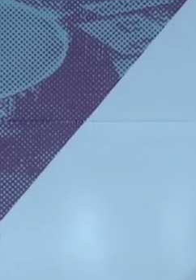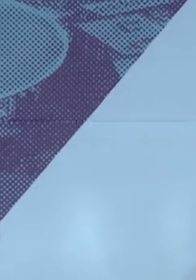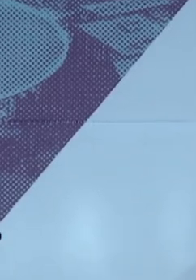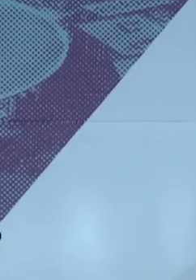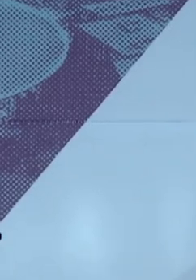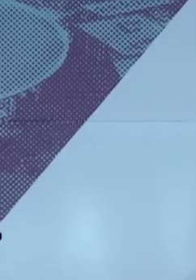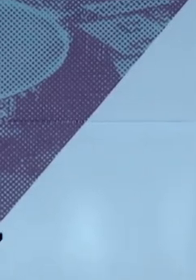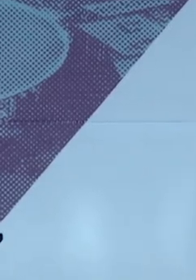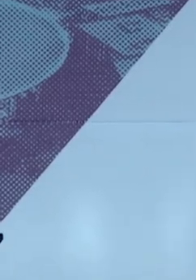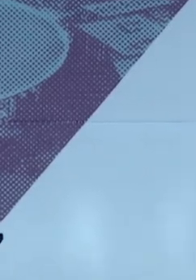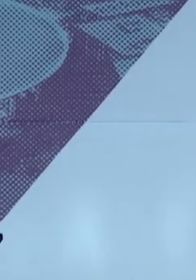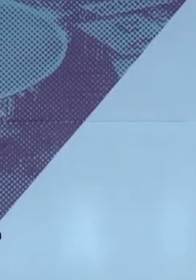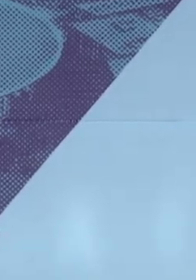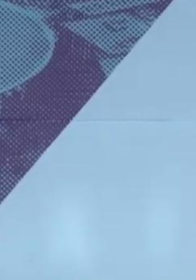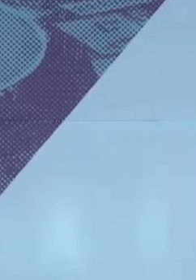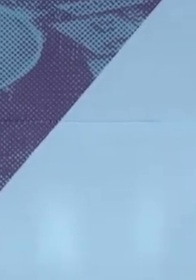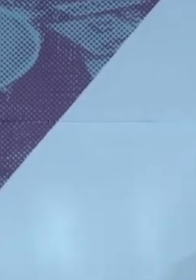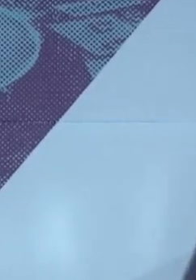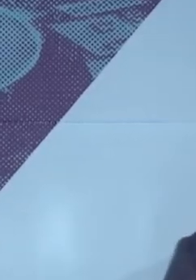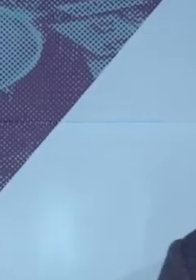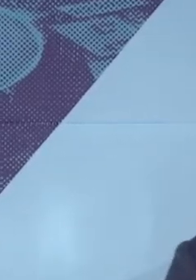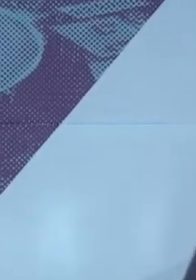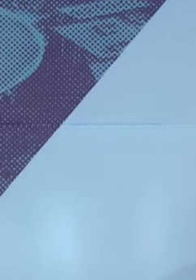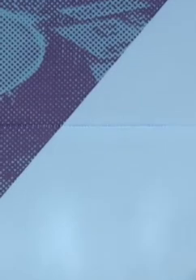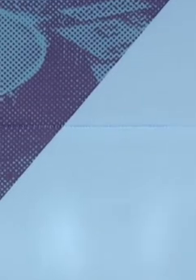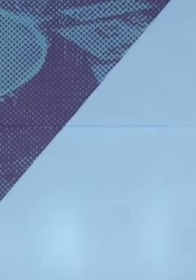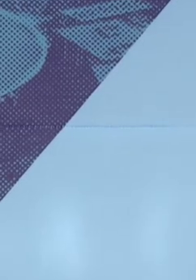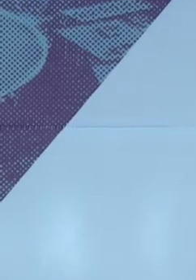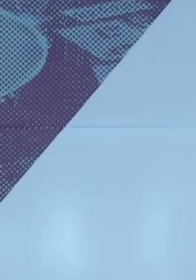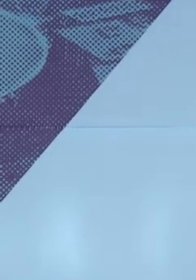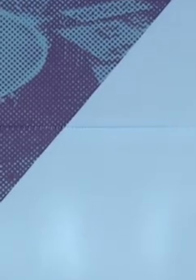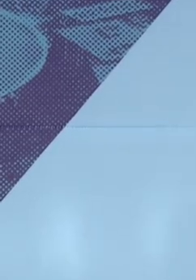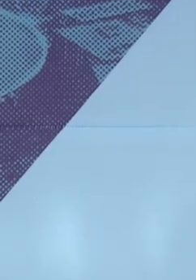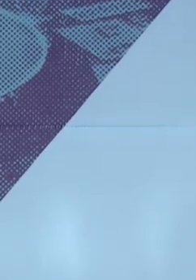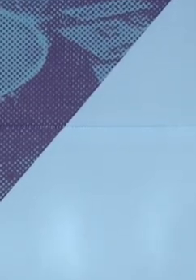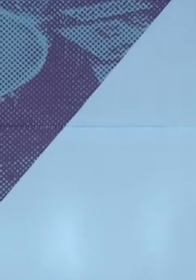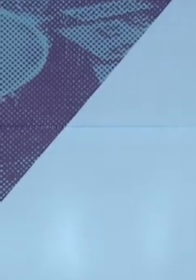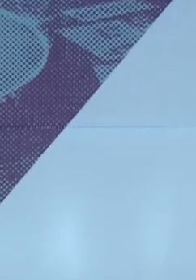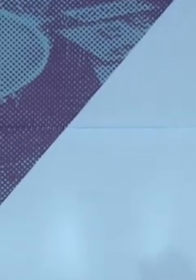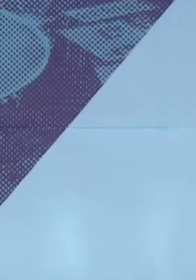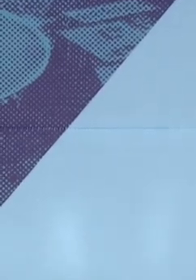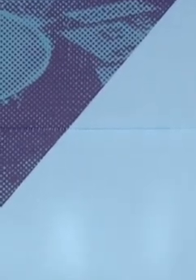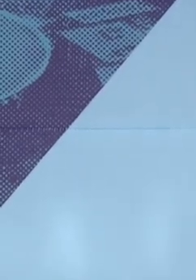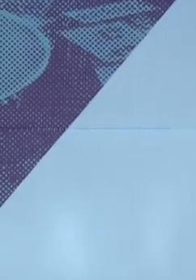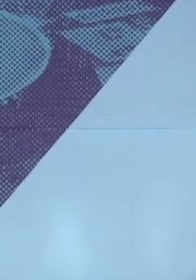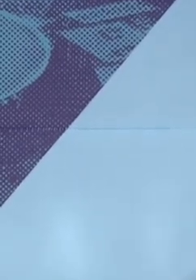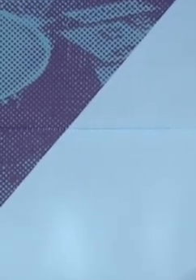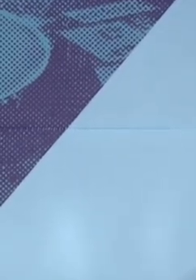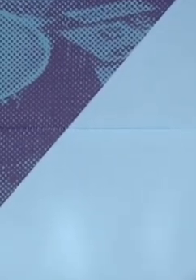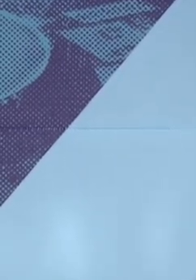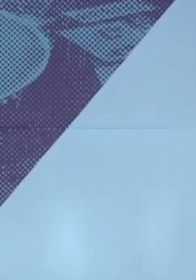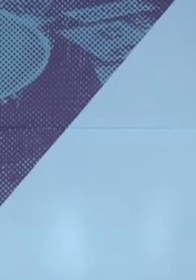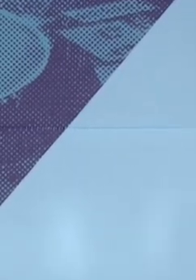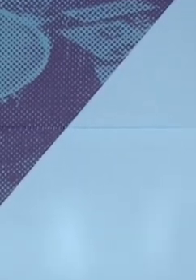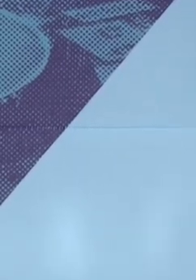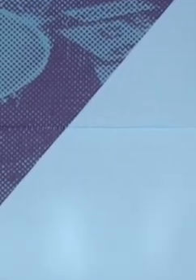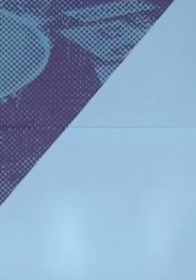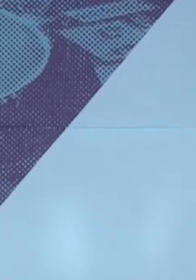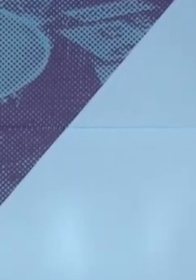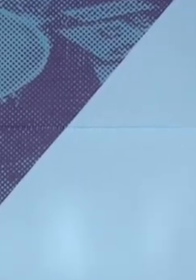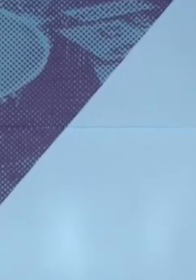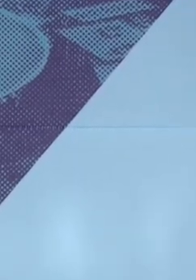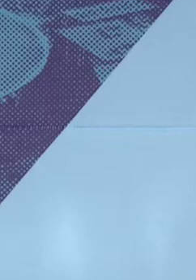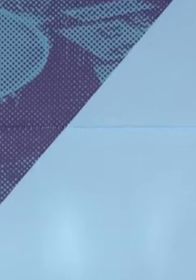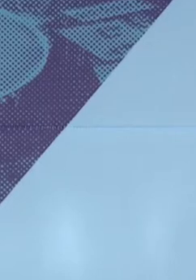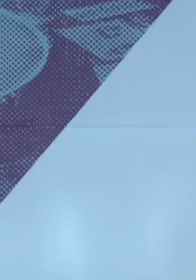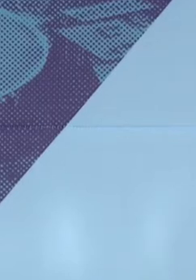vi skapar vår konkurrenskraft. Det är det som gör att det är intressant att vara här och komma hit. Det är liksom i grunden i allting. Det är grunden till utvecklingen. Och sen har vi självfallet det vi